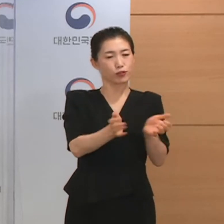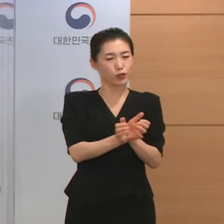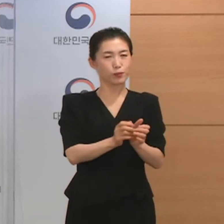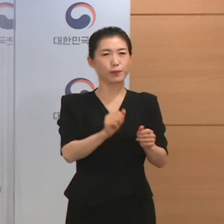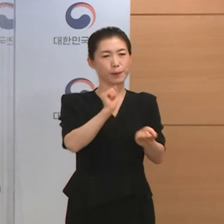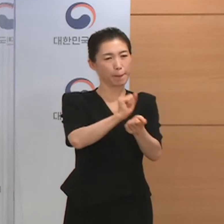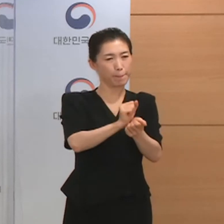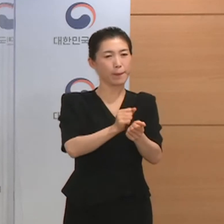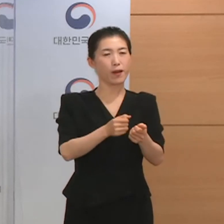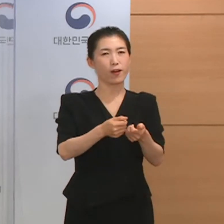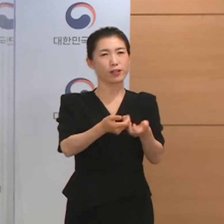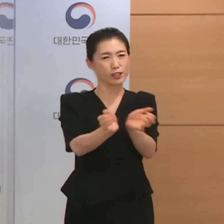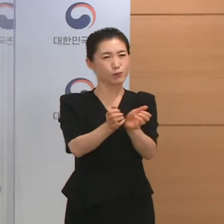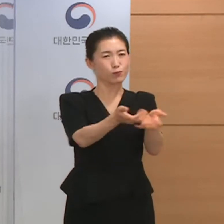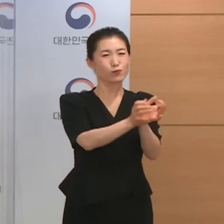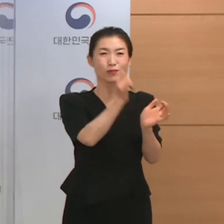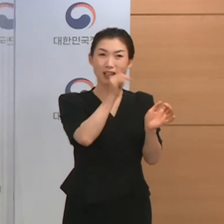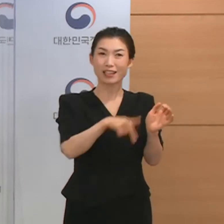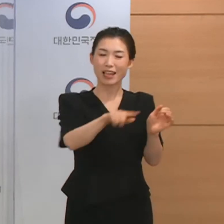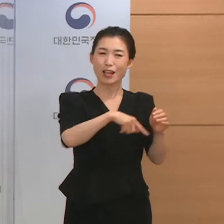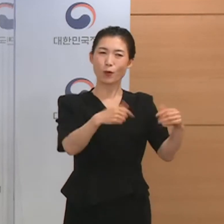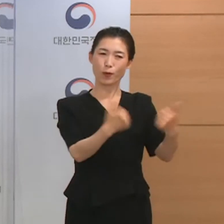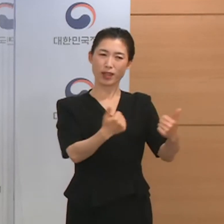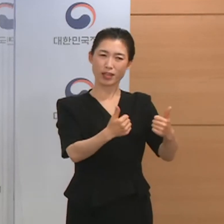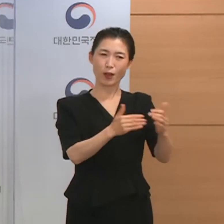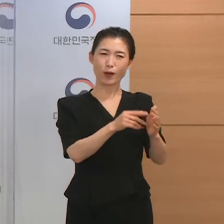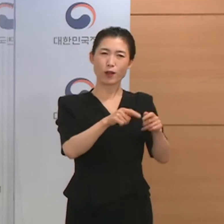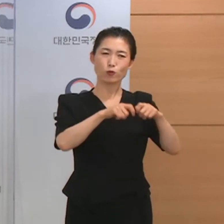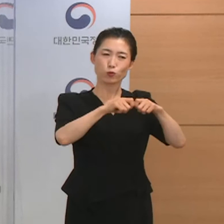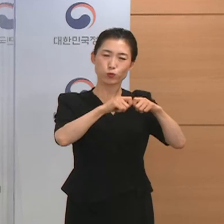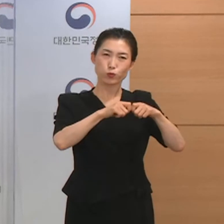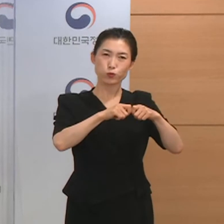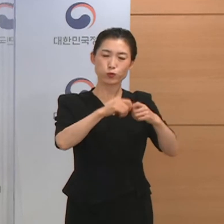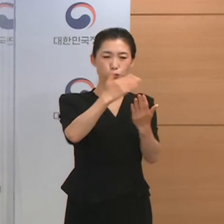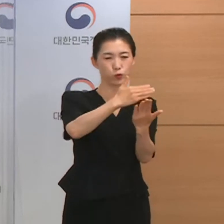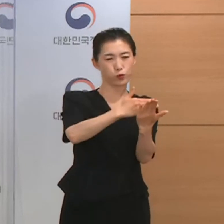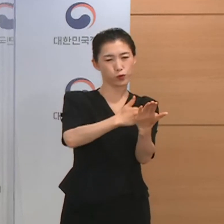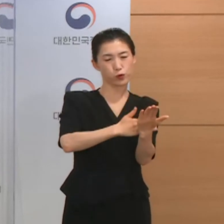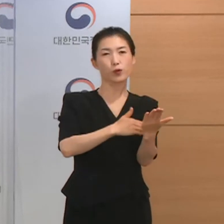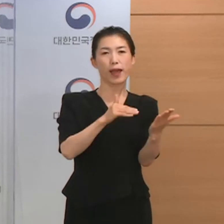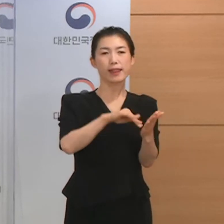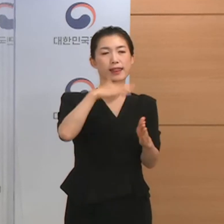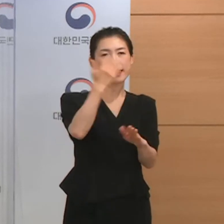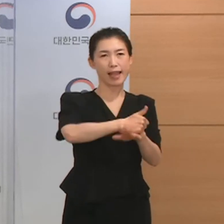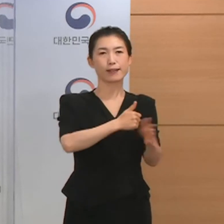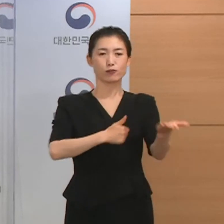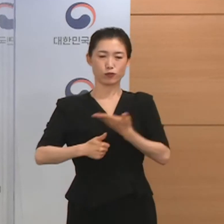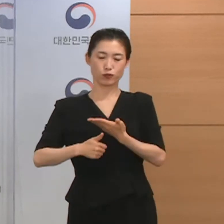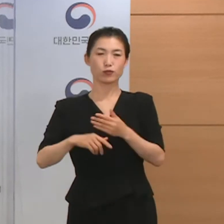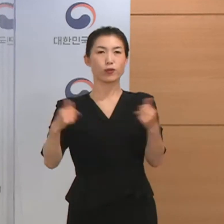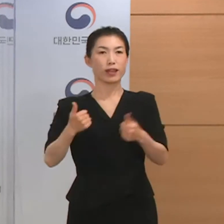전문가들의 의한 자문그룹들과 함께 이러한 부분들을 구체화하고 있는 것으로 알고 있습니다. 이런 과정을 거쳐서 서울시가 좀